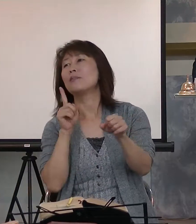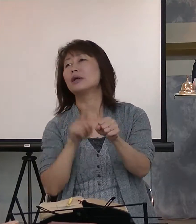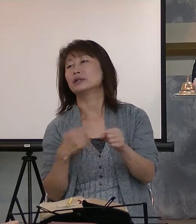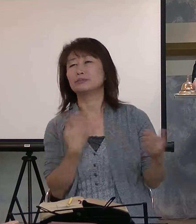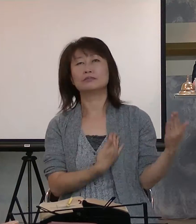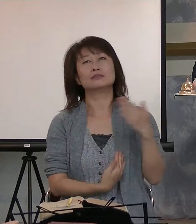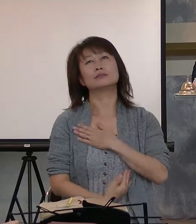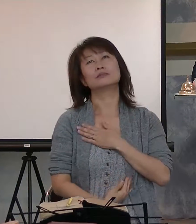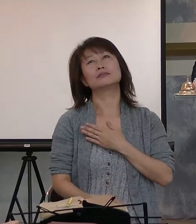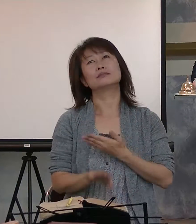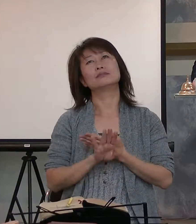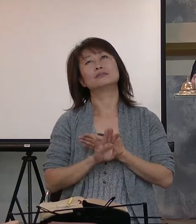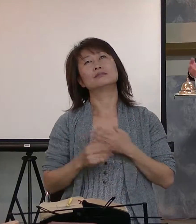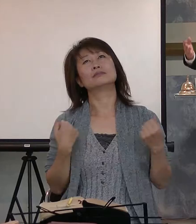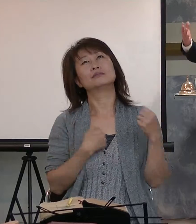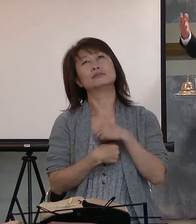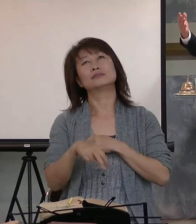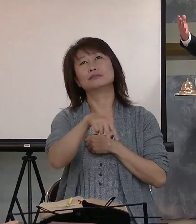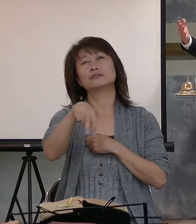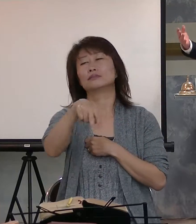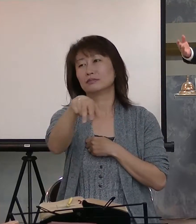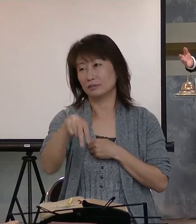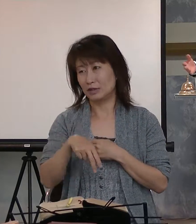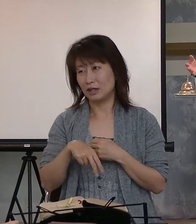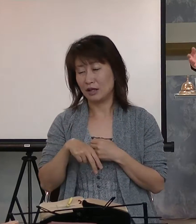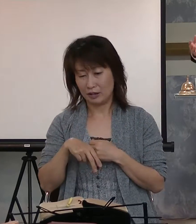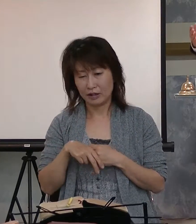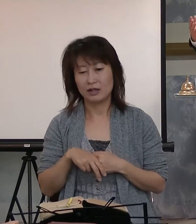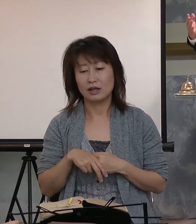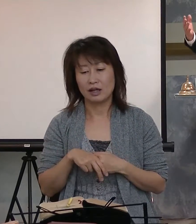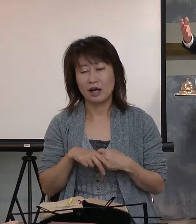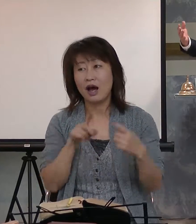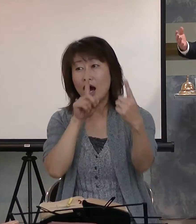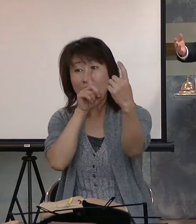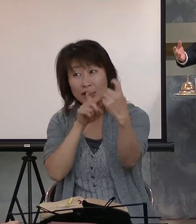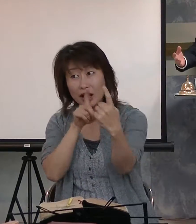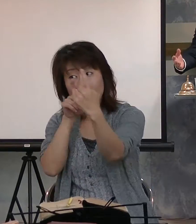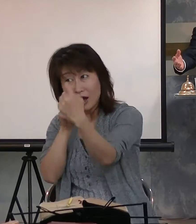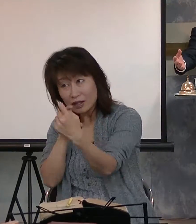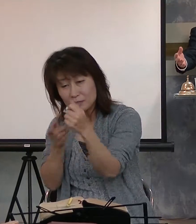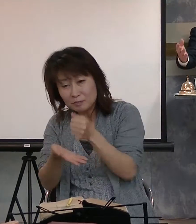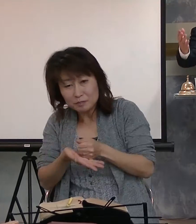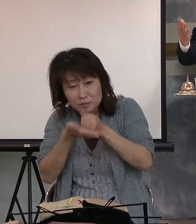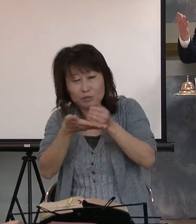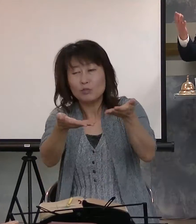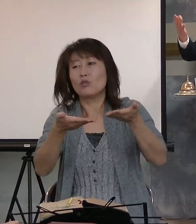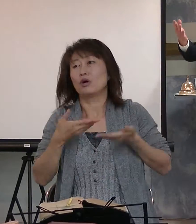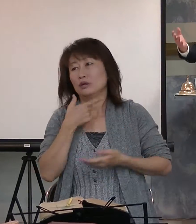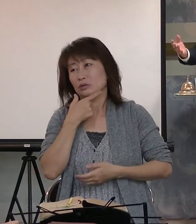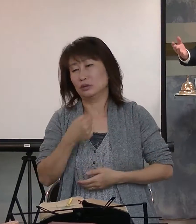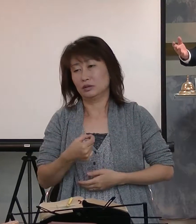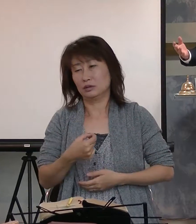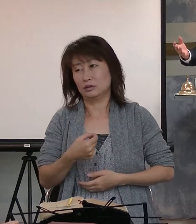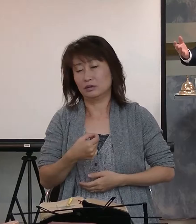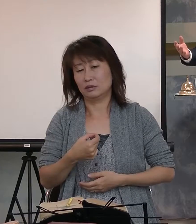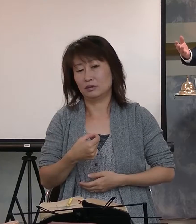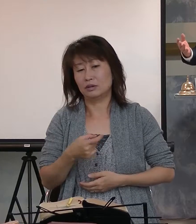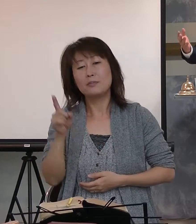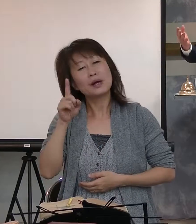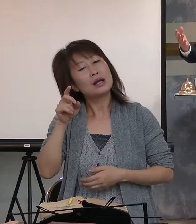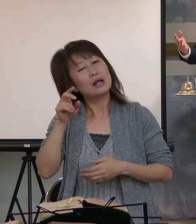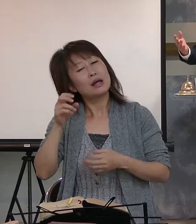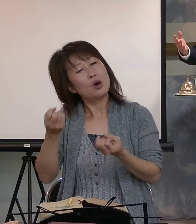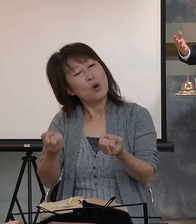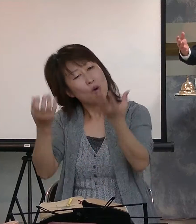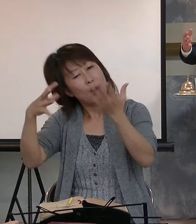きだ。まだどこのところに行けば長席に